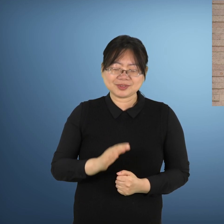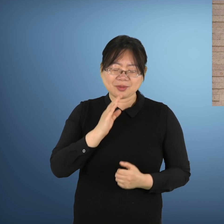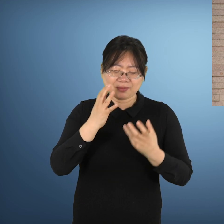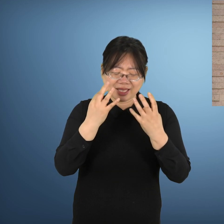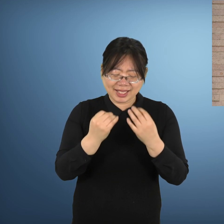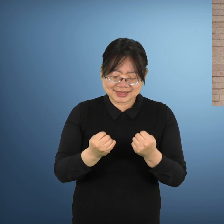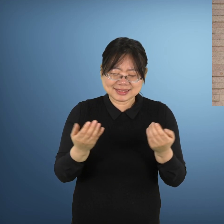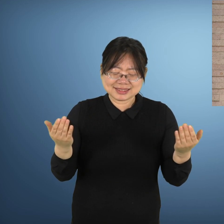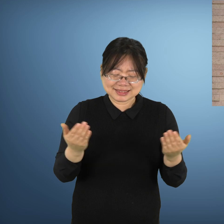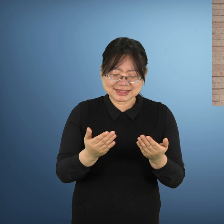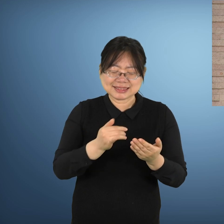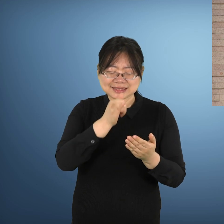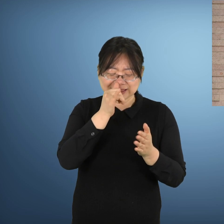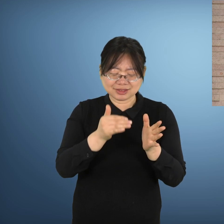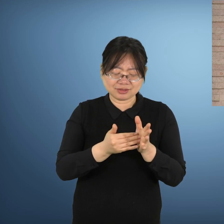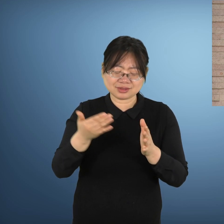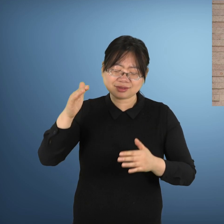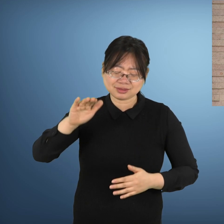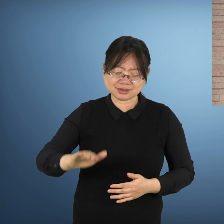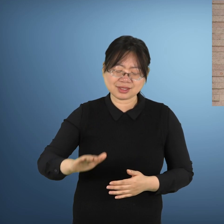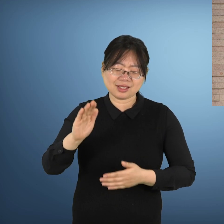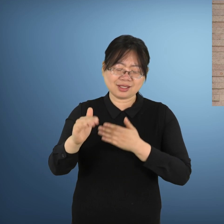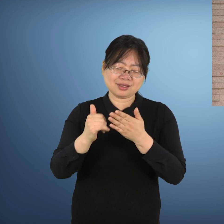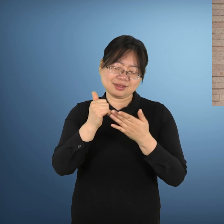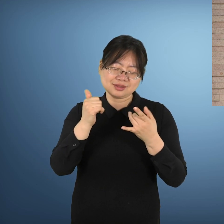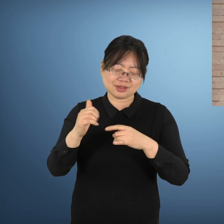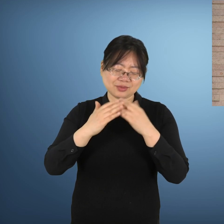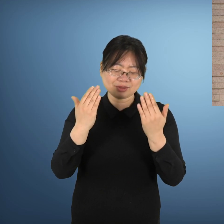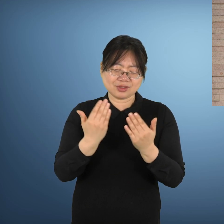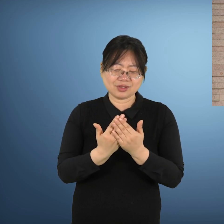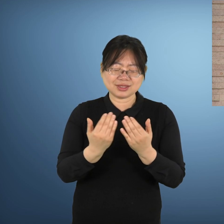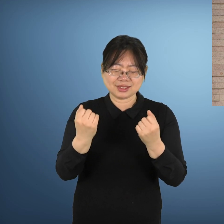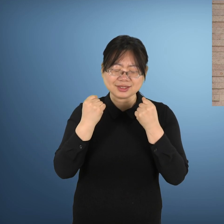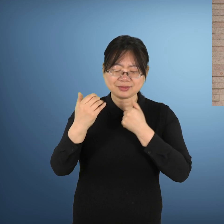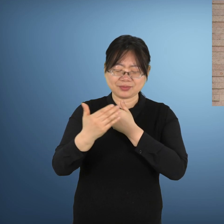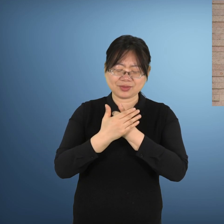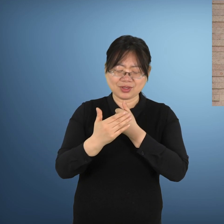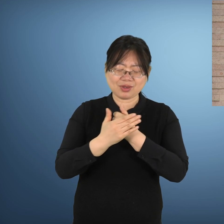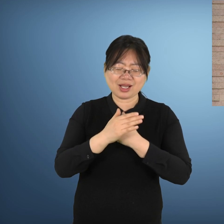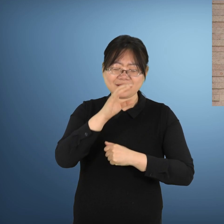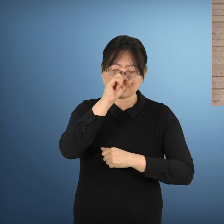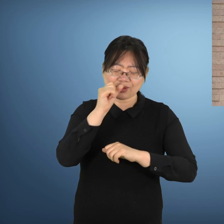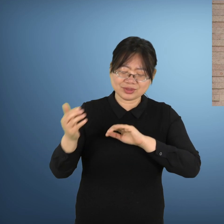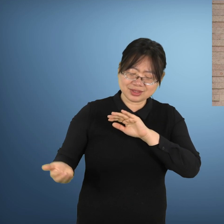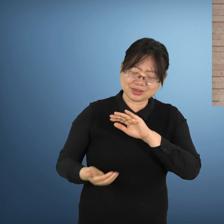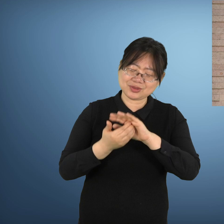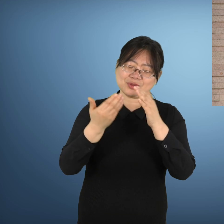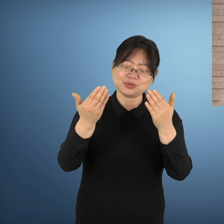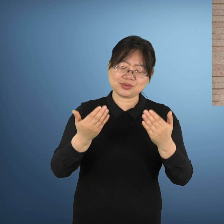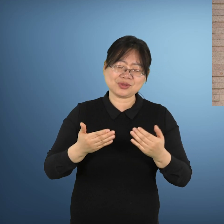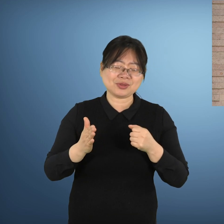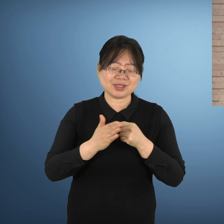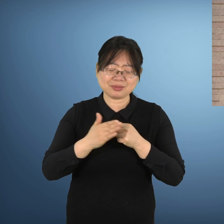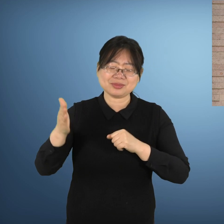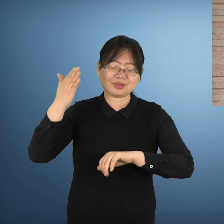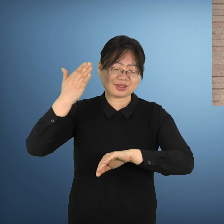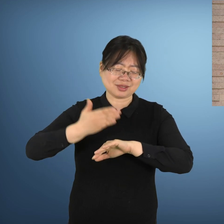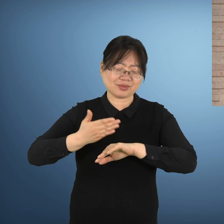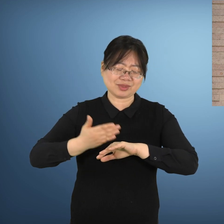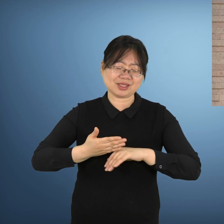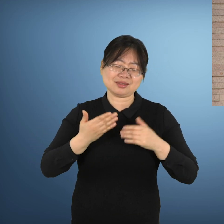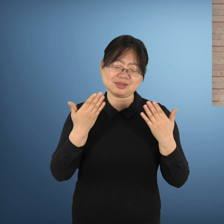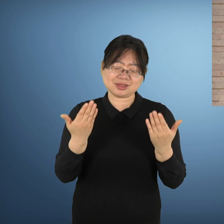다사다난했던 시간들이었지만 하나님이 모든 것을 합력하여 선을 이루게 하신 것도